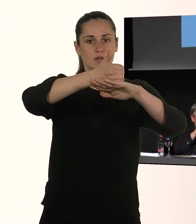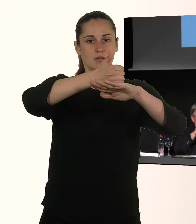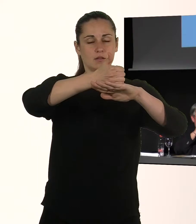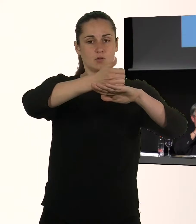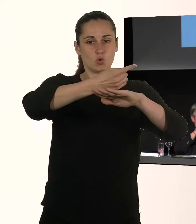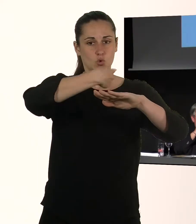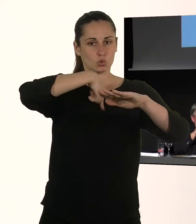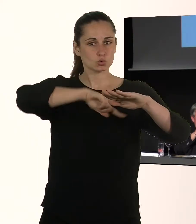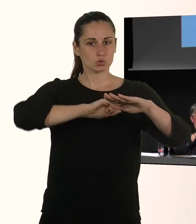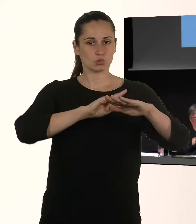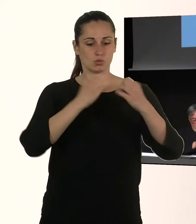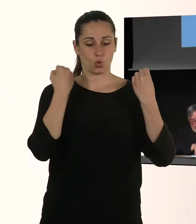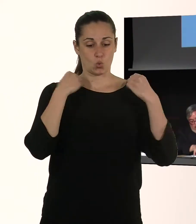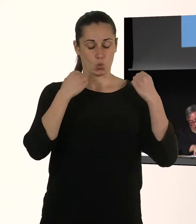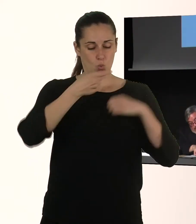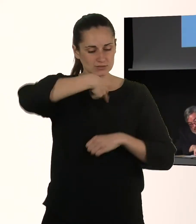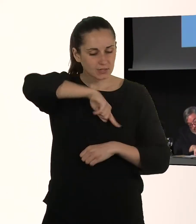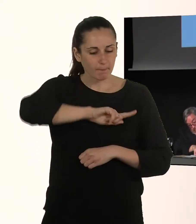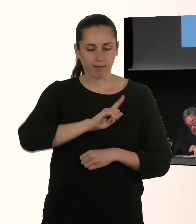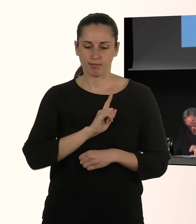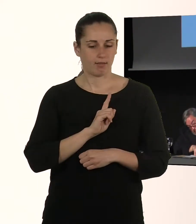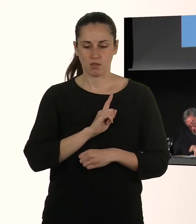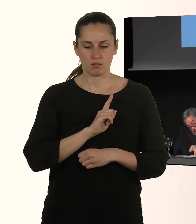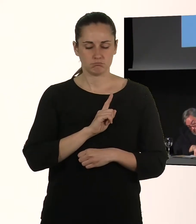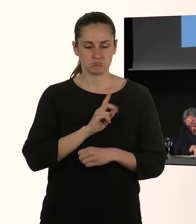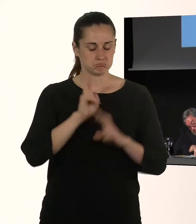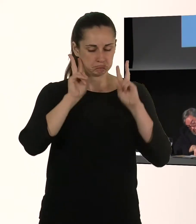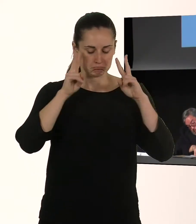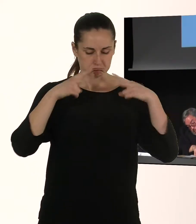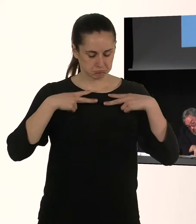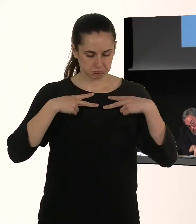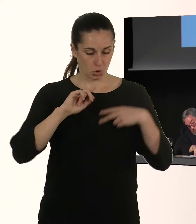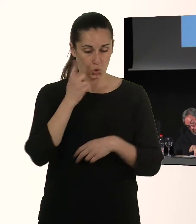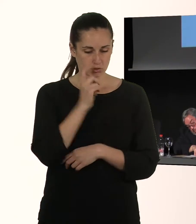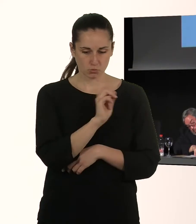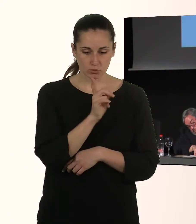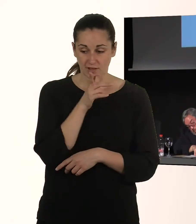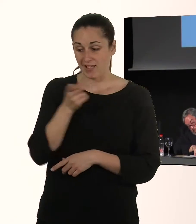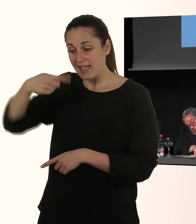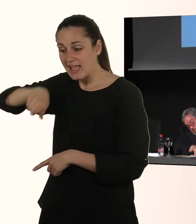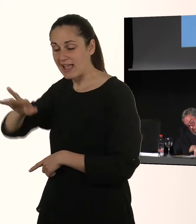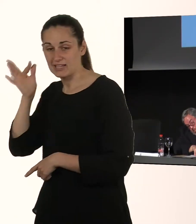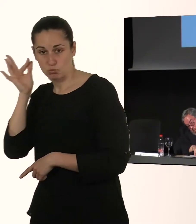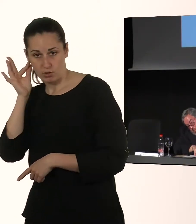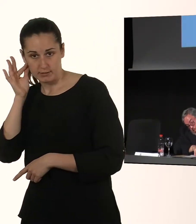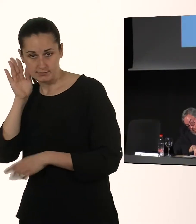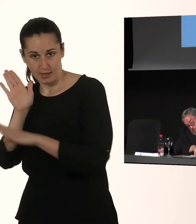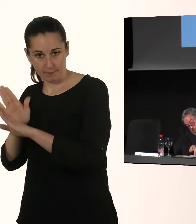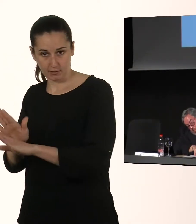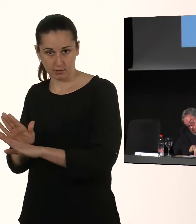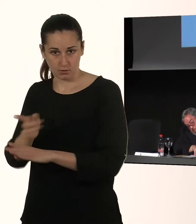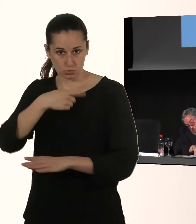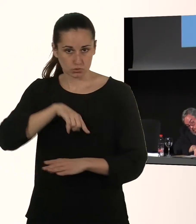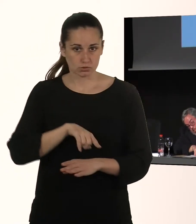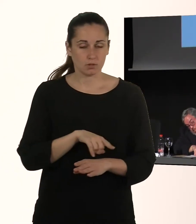práctica alienada en nosotros y no solo en las mujeres. Y en algún momento, muchas veces, dice,